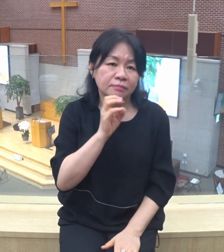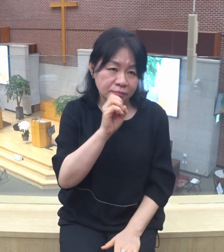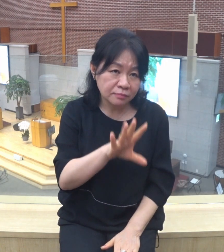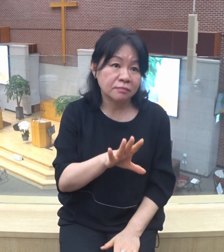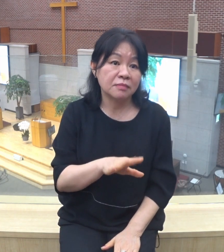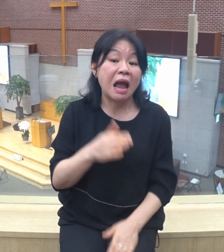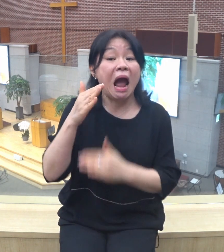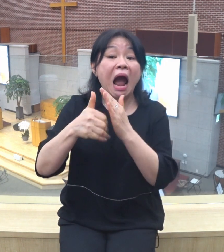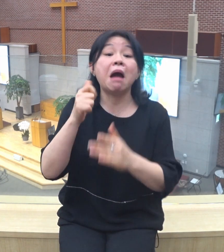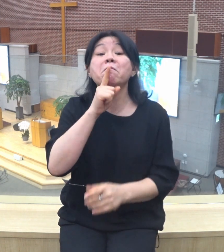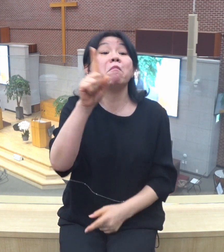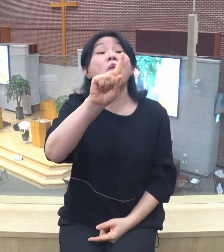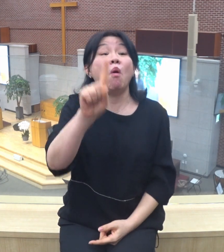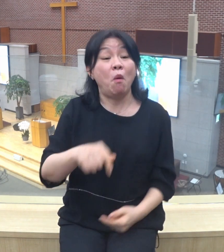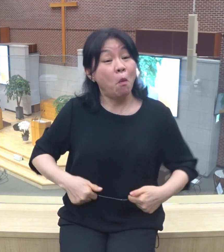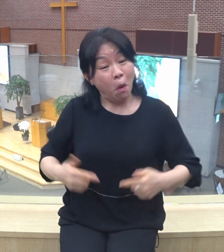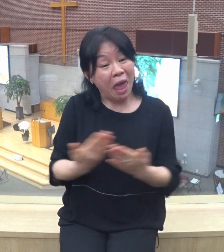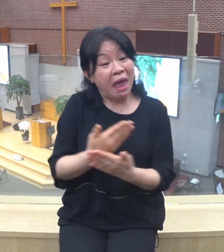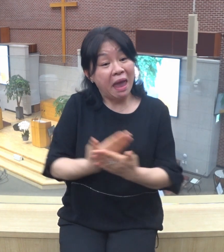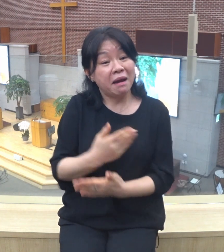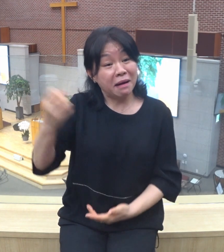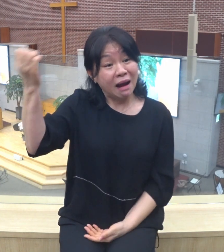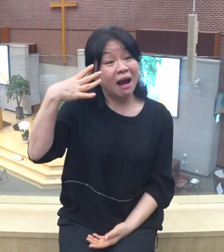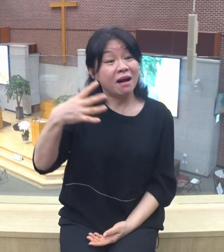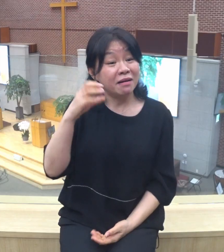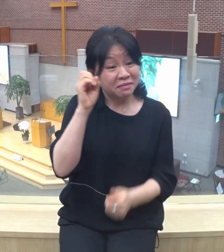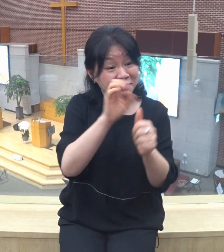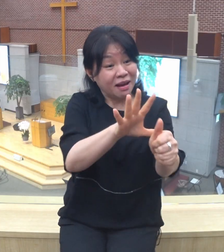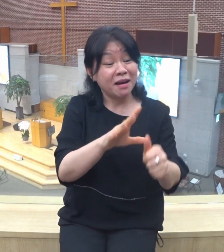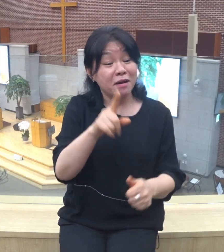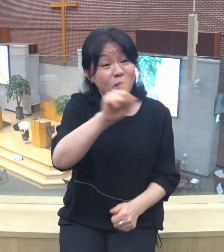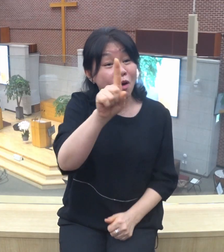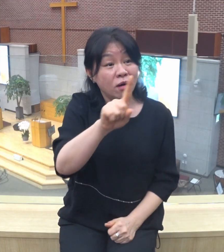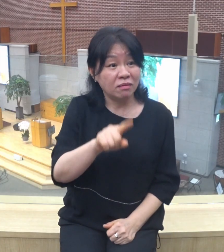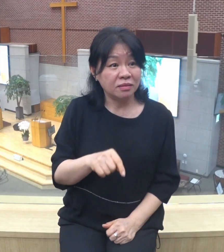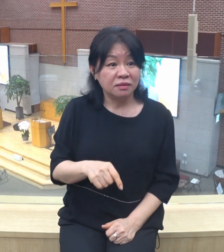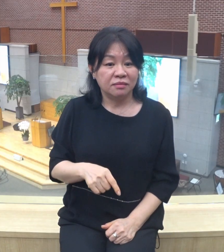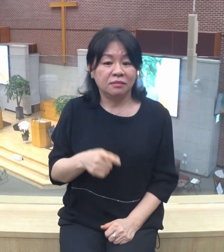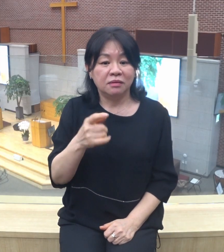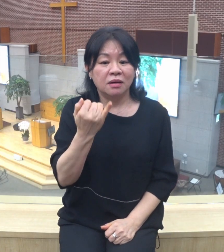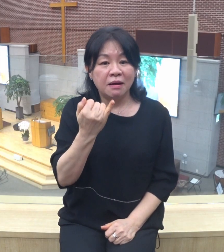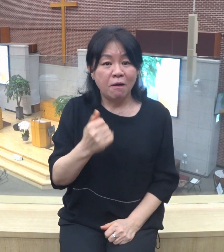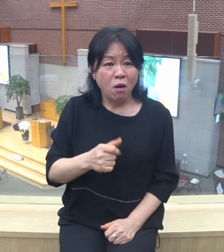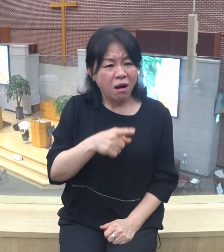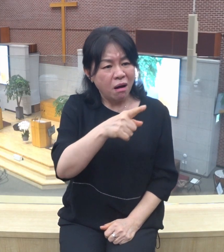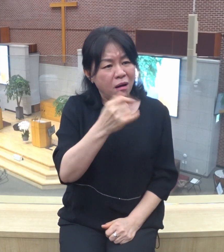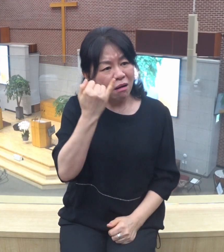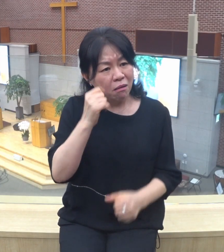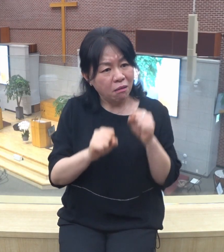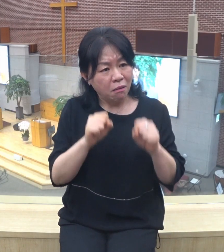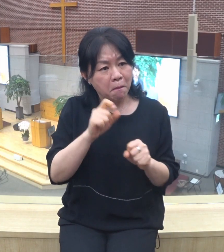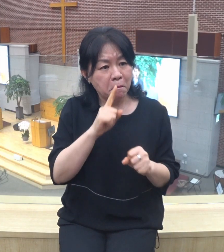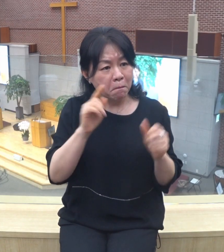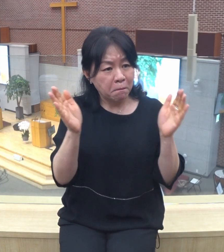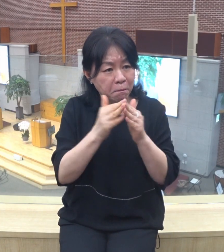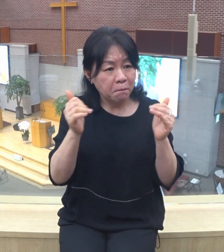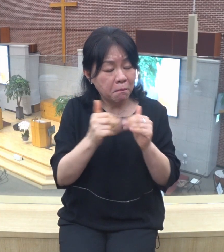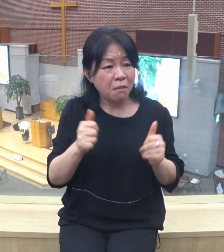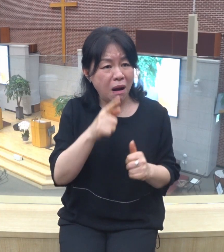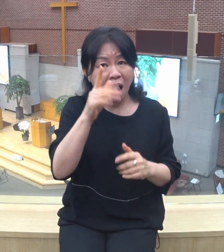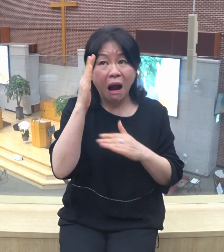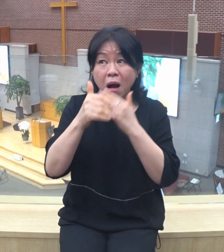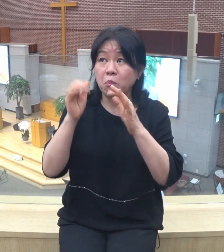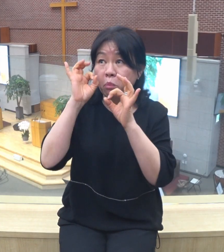하나님이 뭐래냐? 회개하래냐? 화가 치밀어 올랐습니다. 어떻게 이럴 수가 있나? 하나님 두렵지도